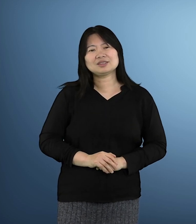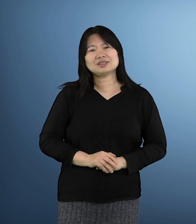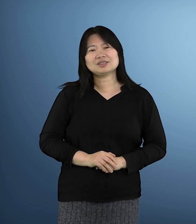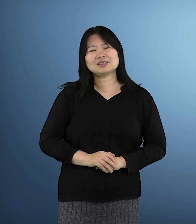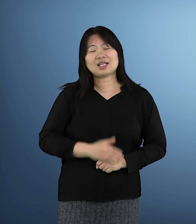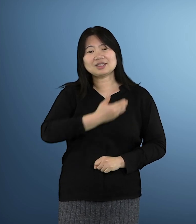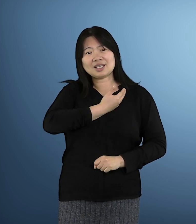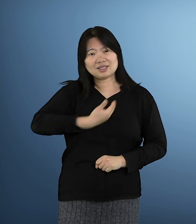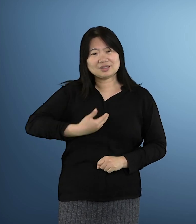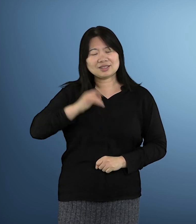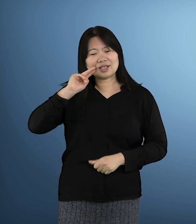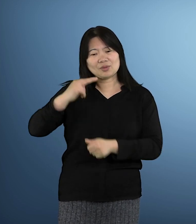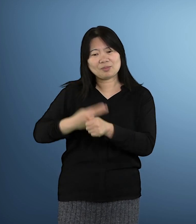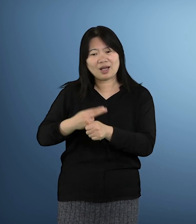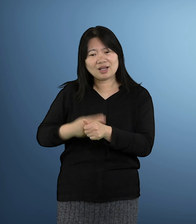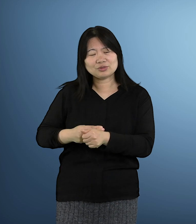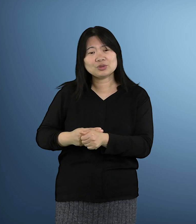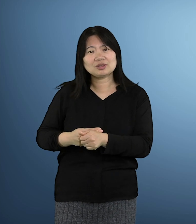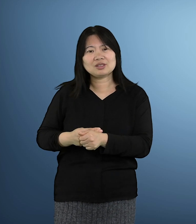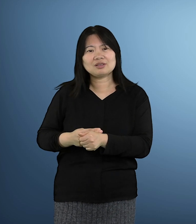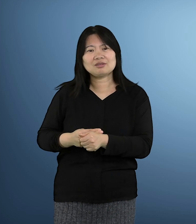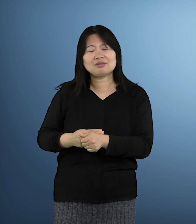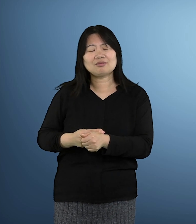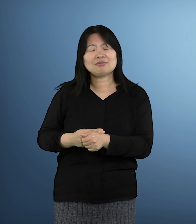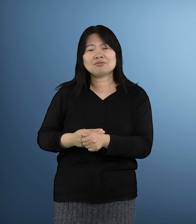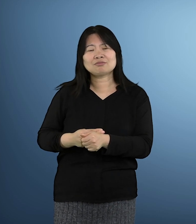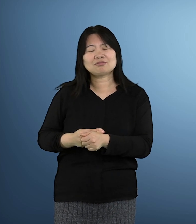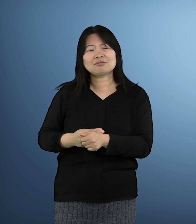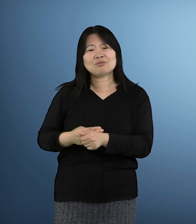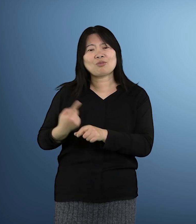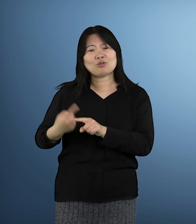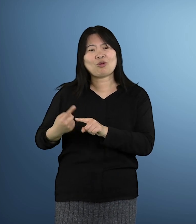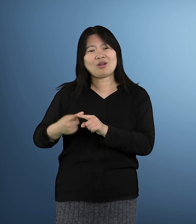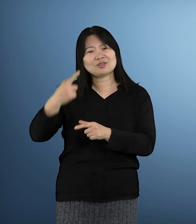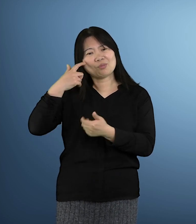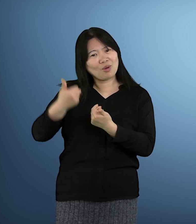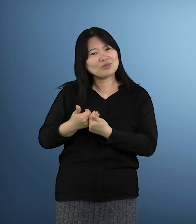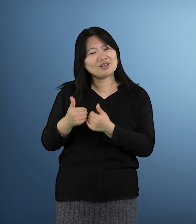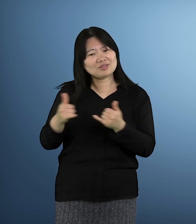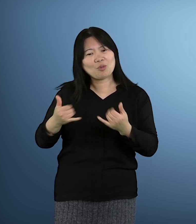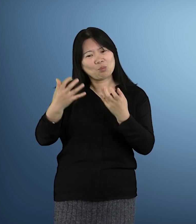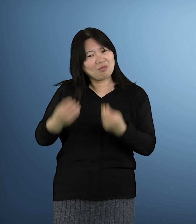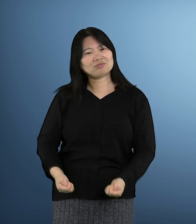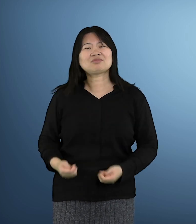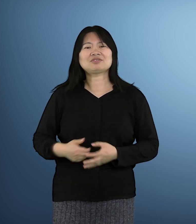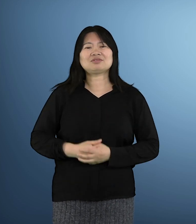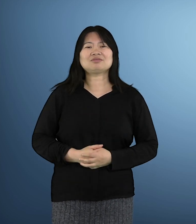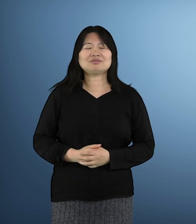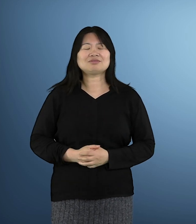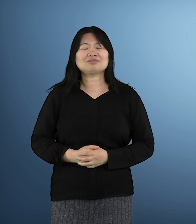그 제자인 사도 바울이야 하물며 반대자들이 있었어요.